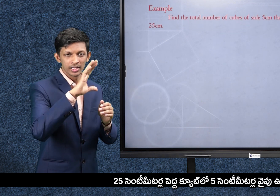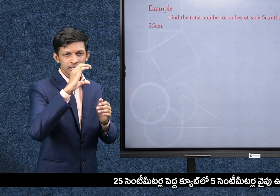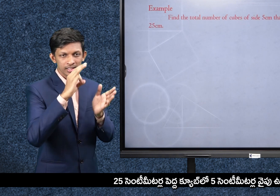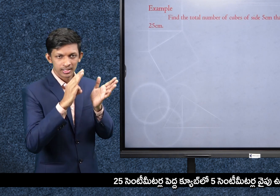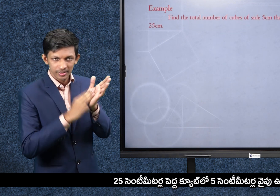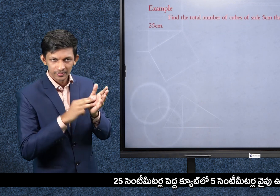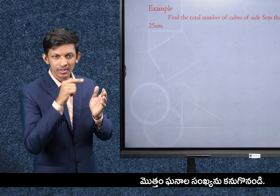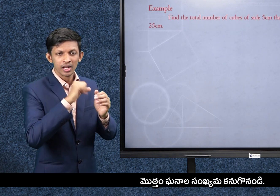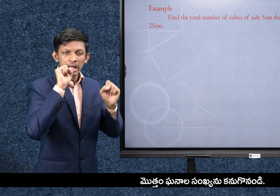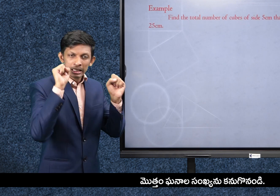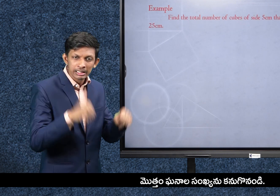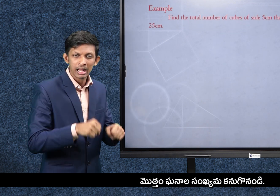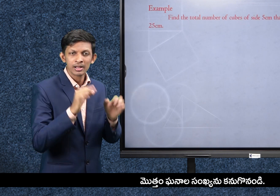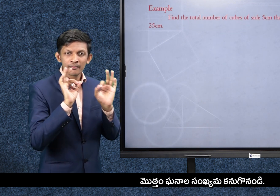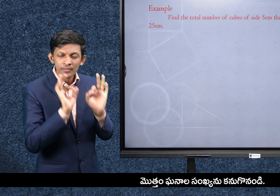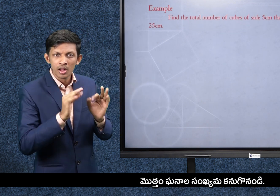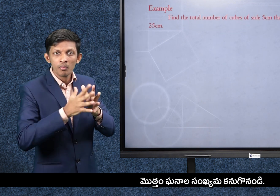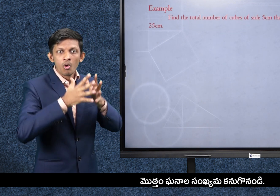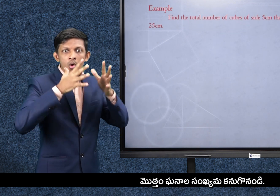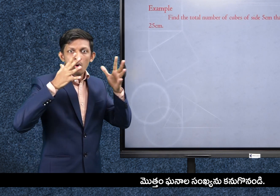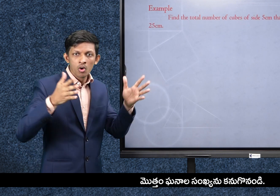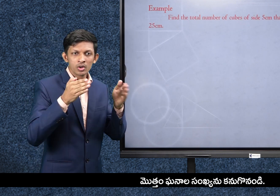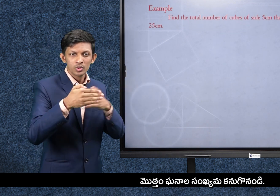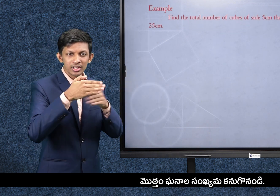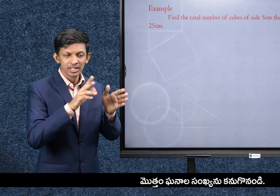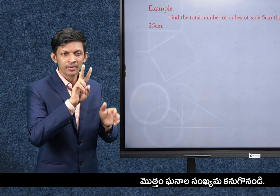సైడు ఉండే మొత్తం ఘనాల సంఖ్యను